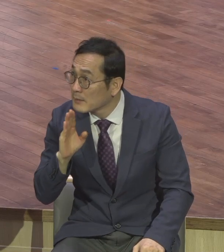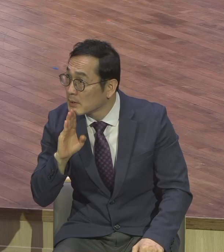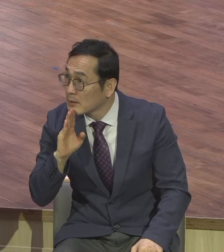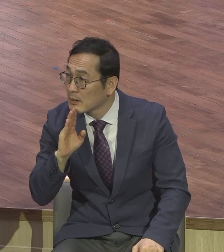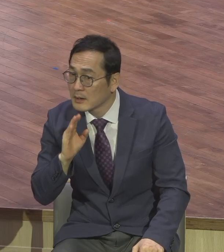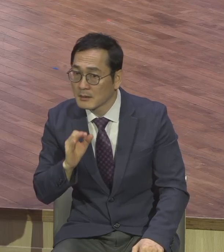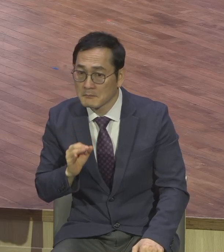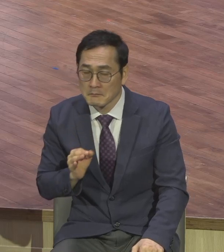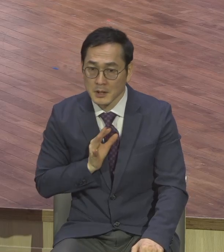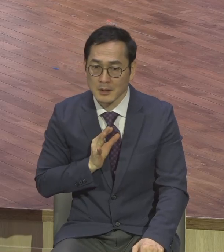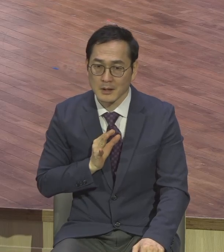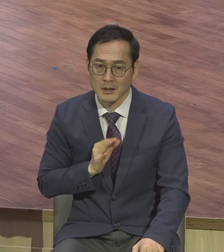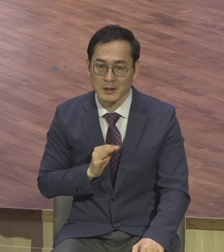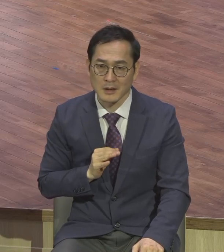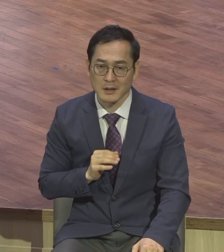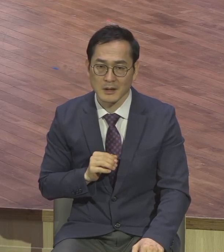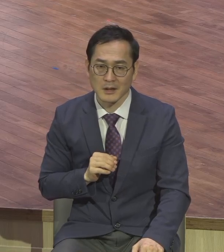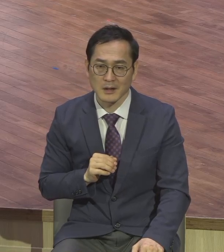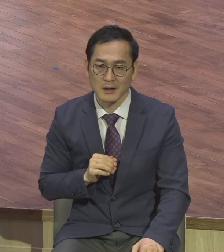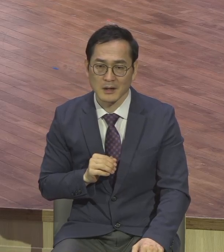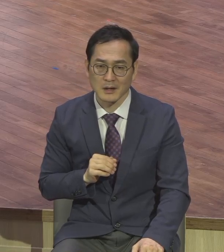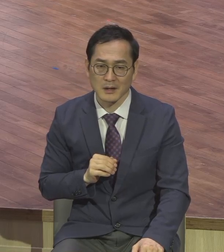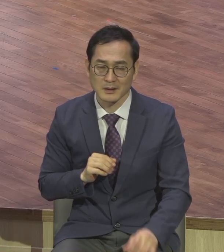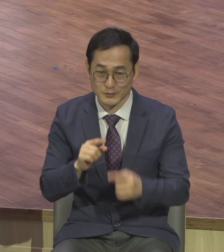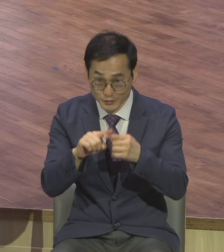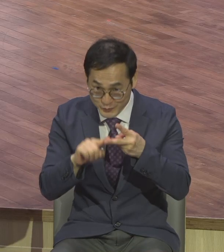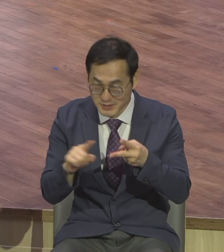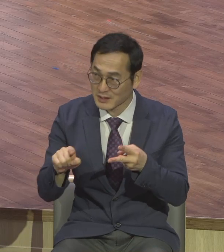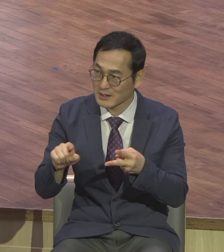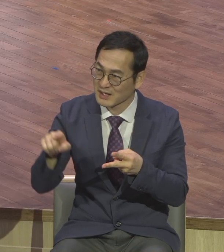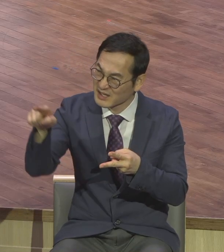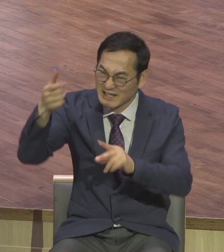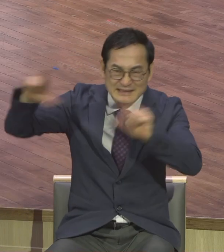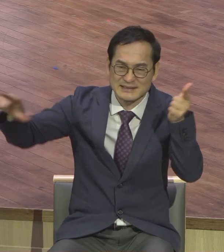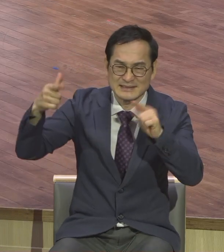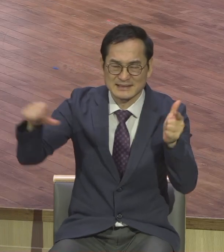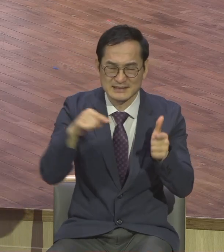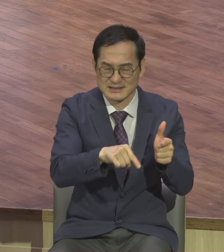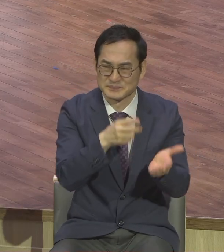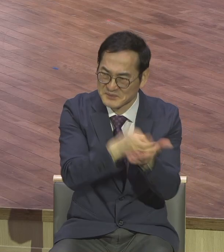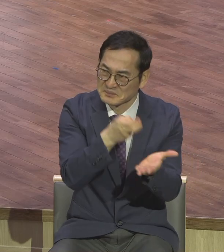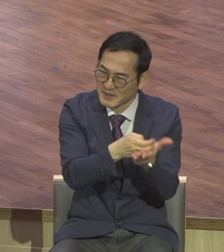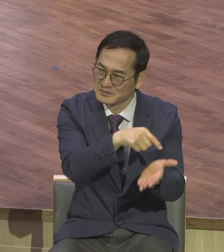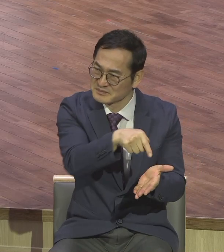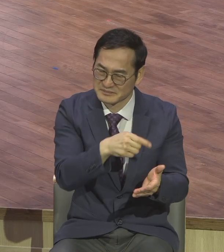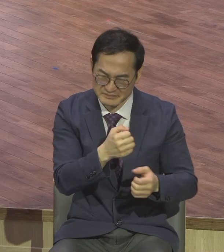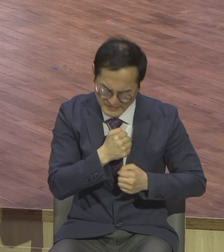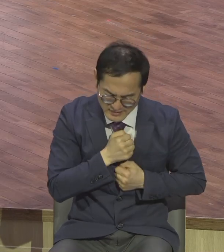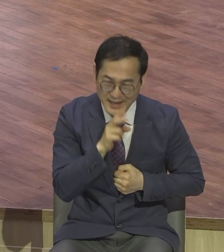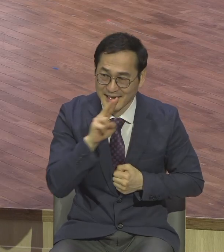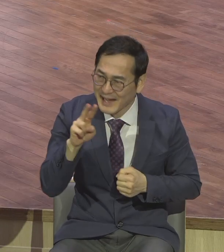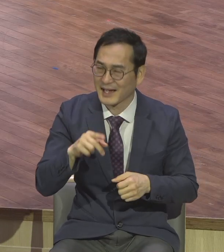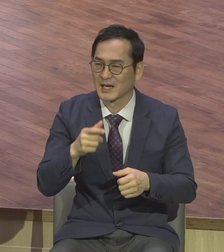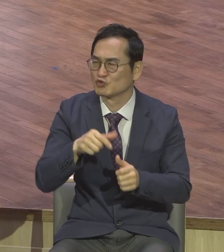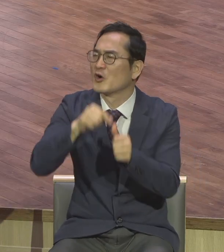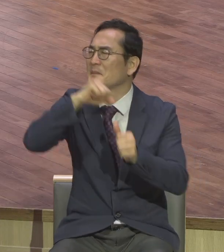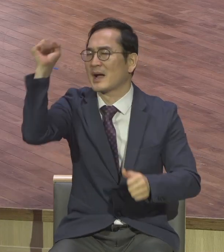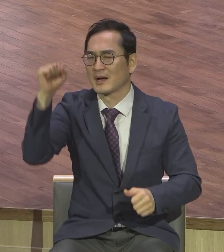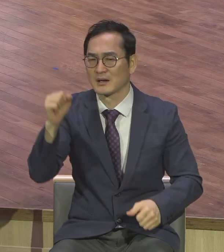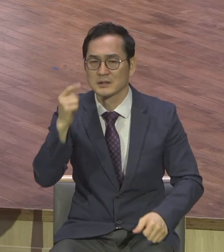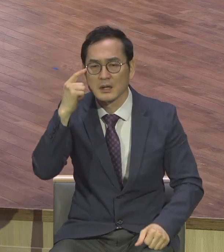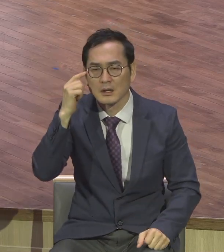제가 그랬어요. 모태신앙이 교회를 나는 빠져본 적이 없어요. 심지어 남자들이 가는 군대 생활 3년